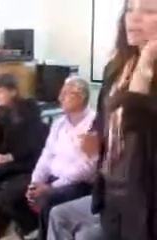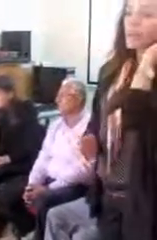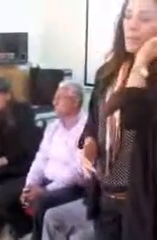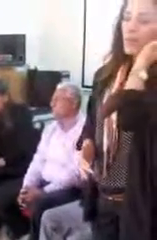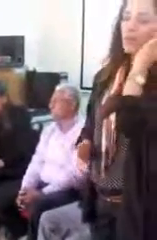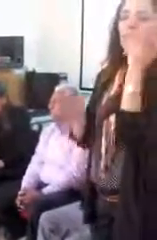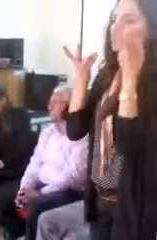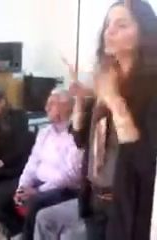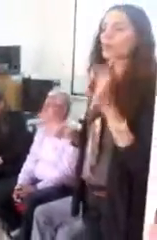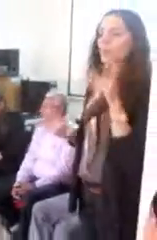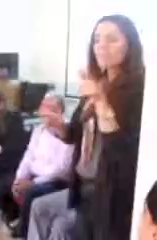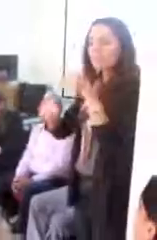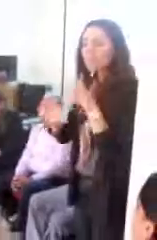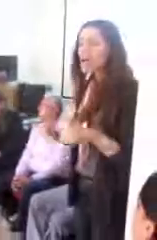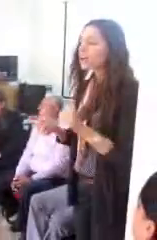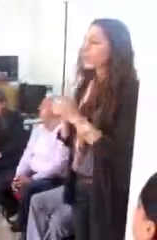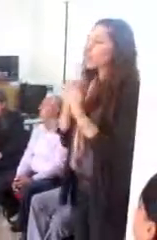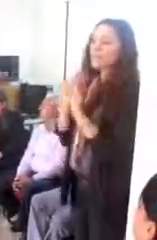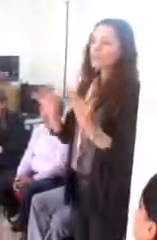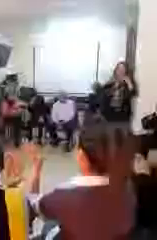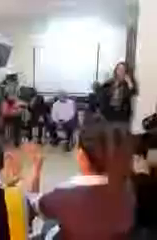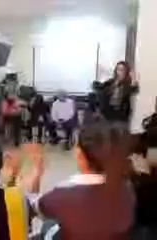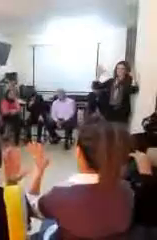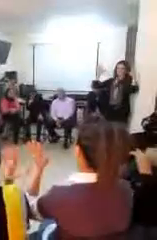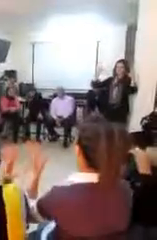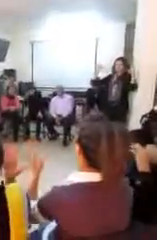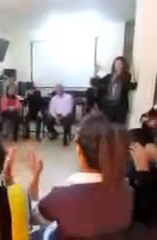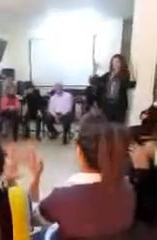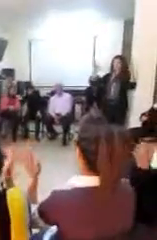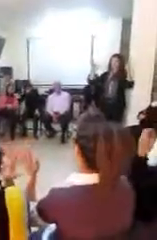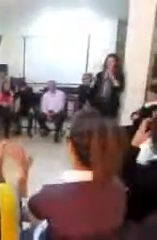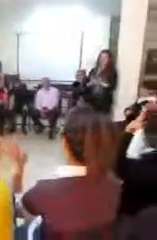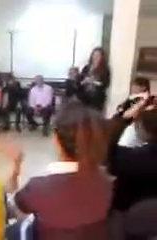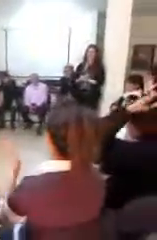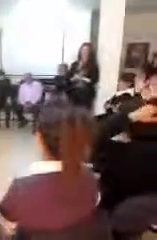اللي بغض النظر اذا عندها اعاقه او ما عندهاش اعاقه.